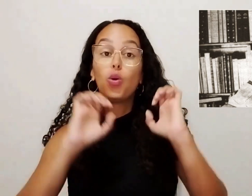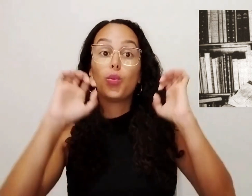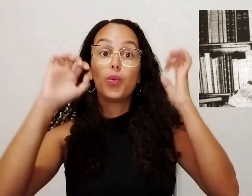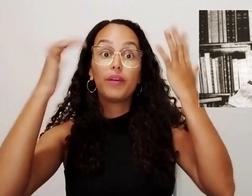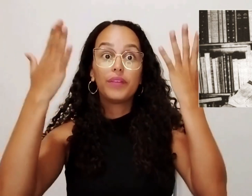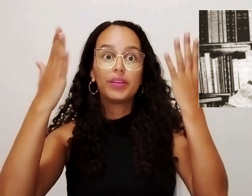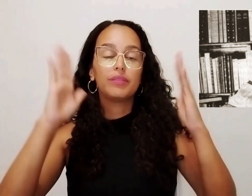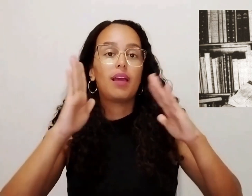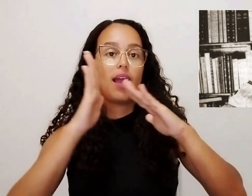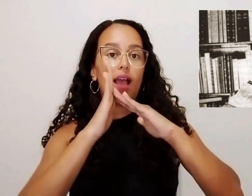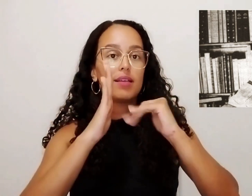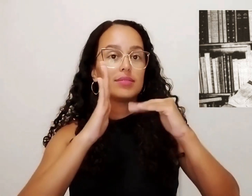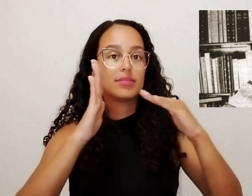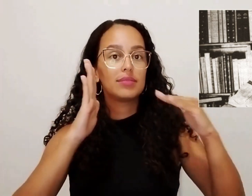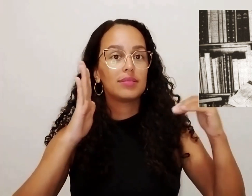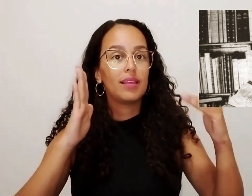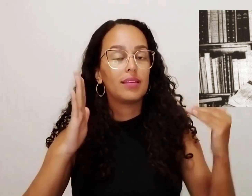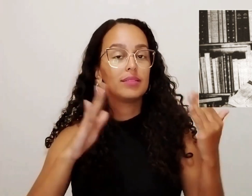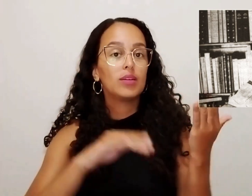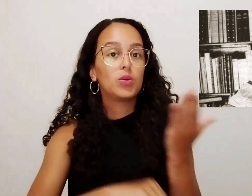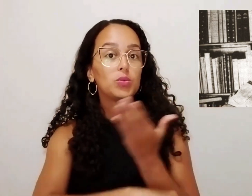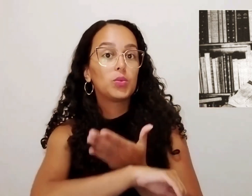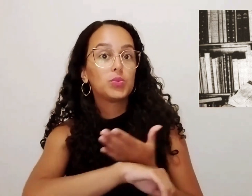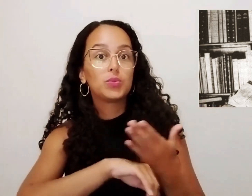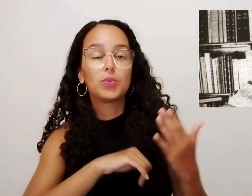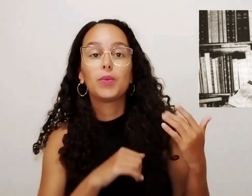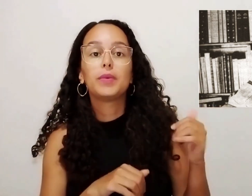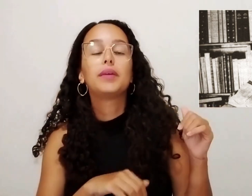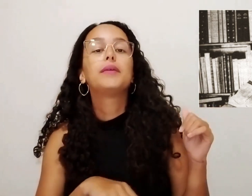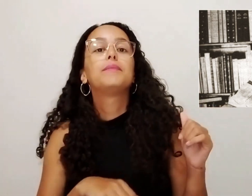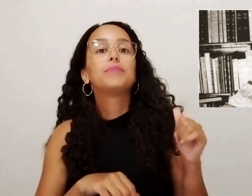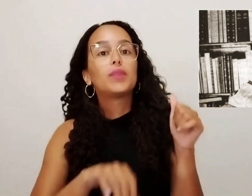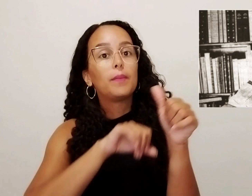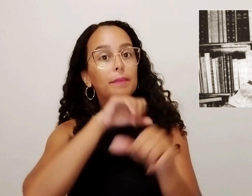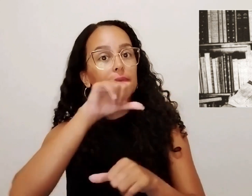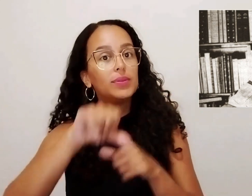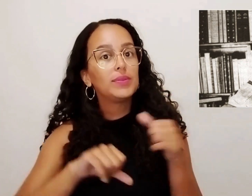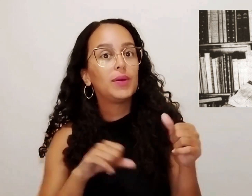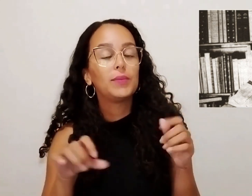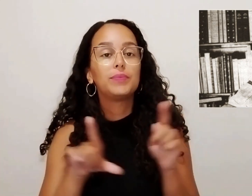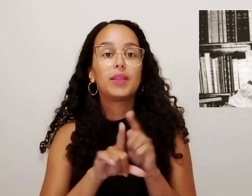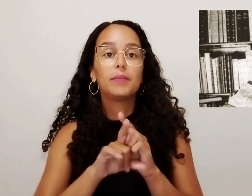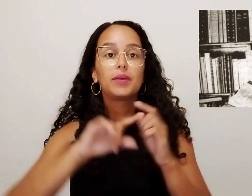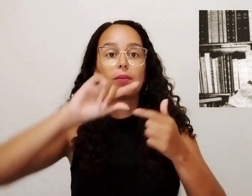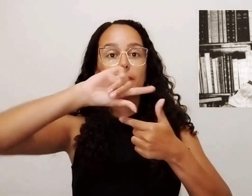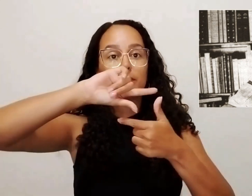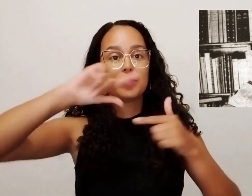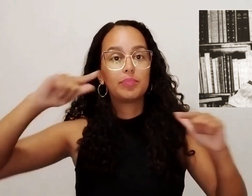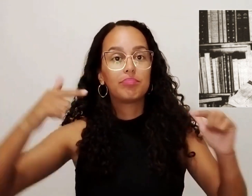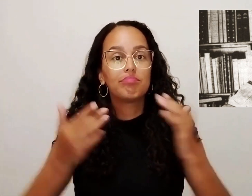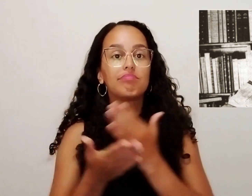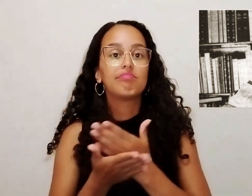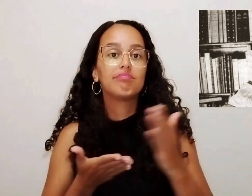semana grandes nomes da cultura brasileira, como Heitor Villa-Lobos,